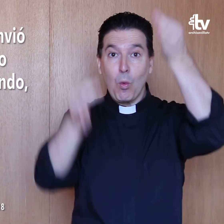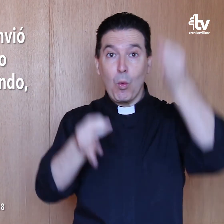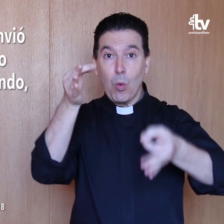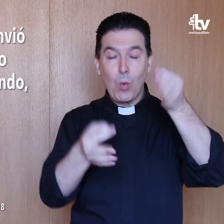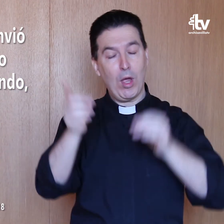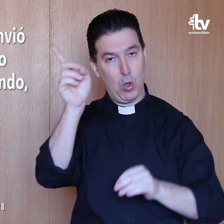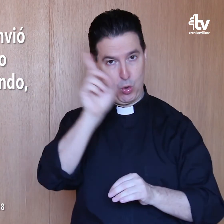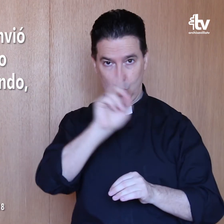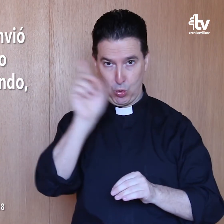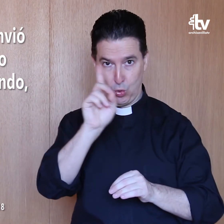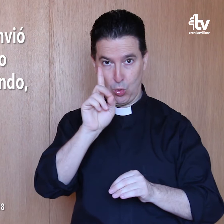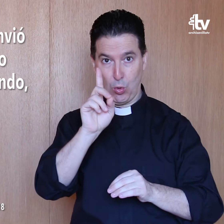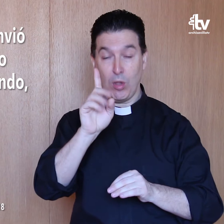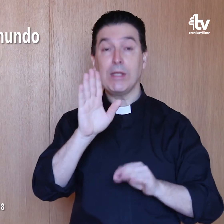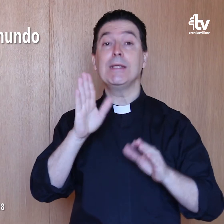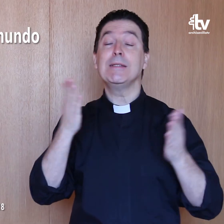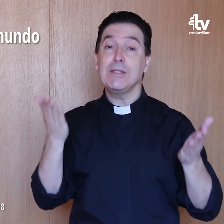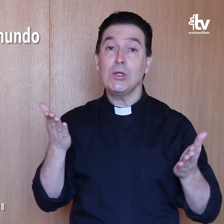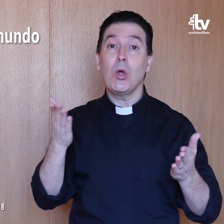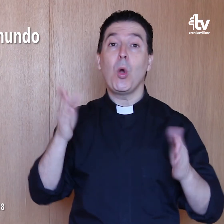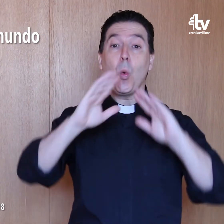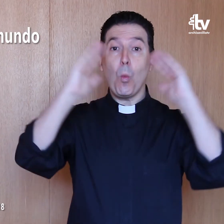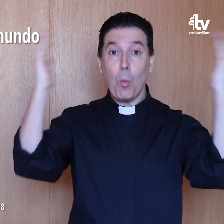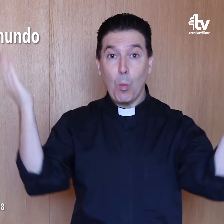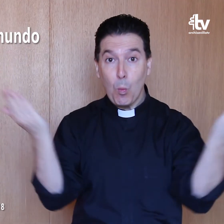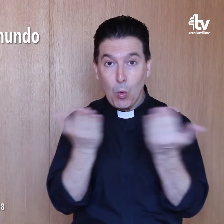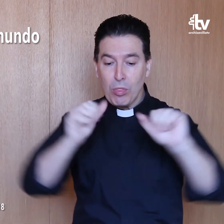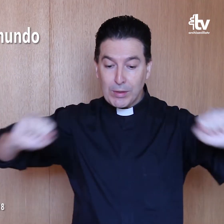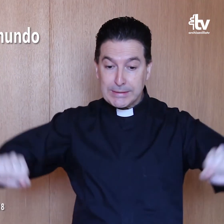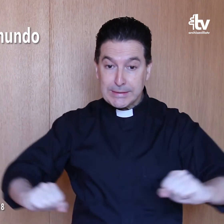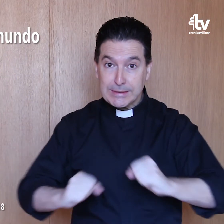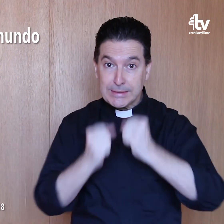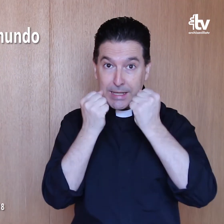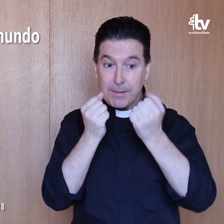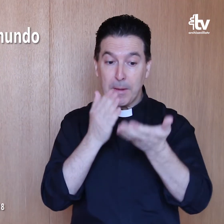sino para que el mundo se salve por él.